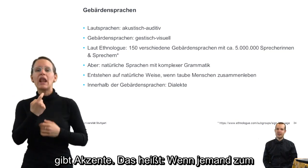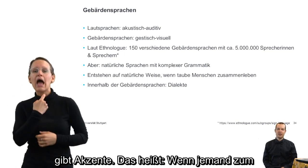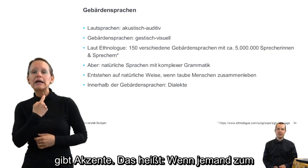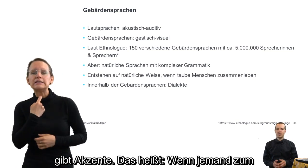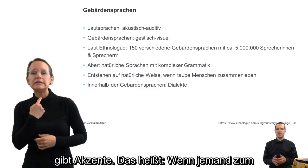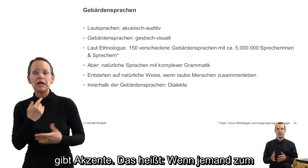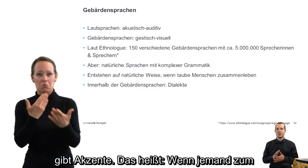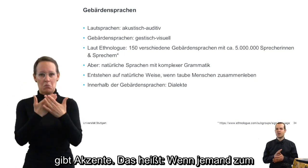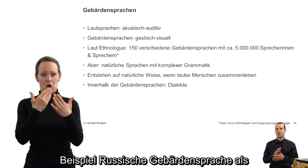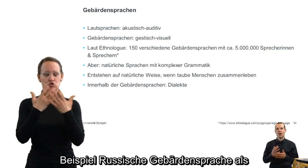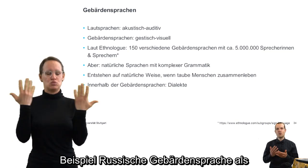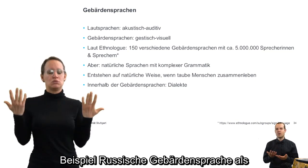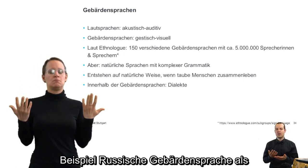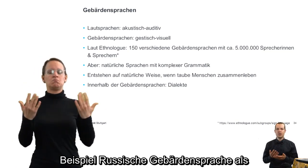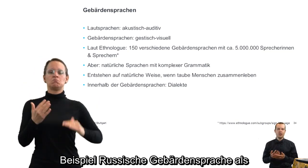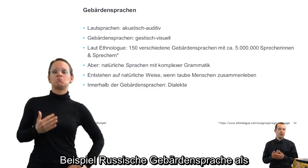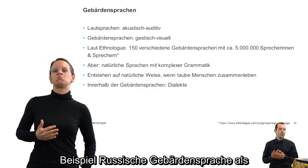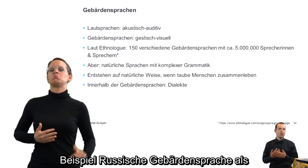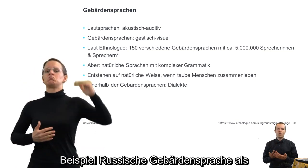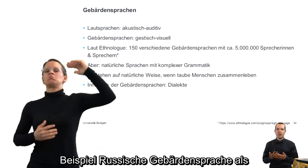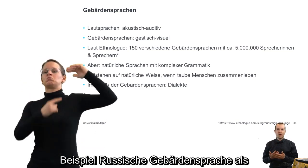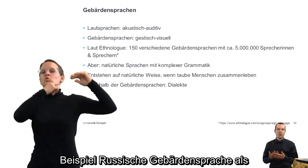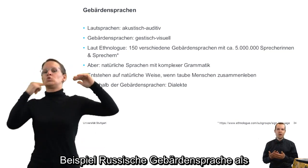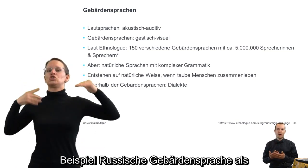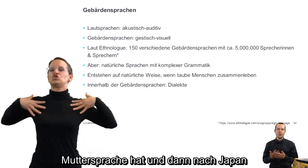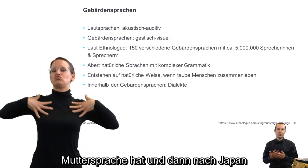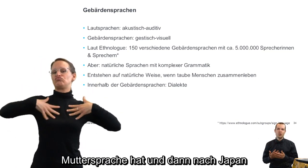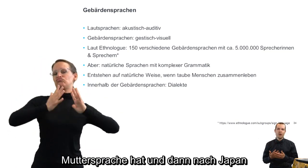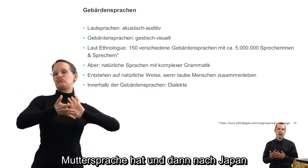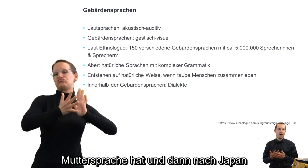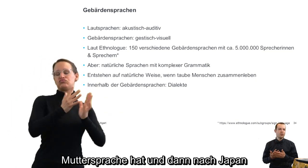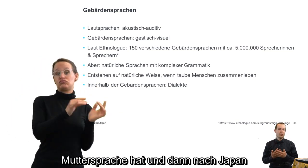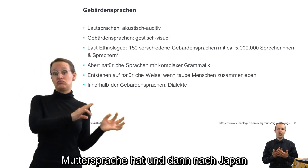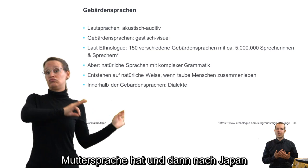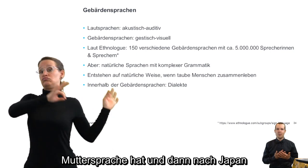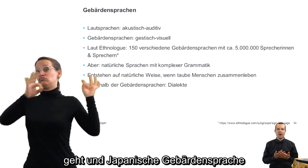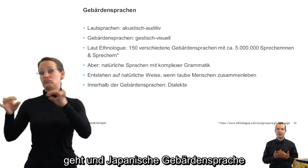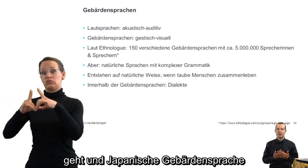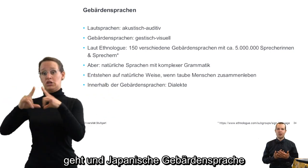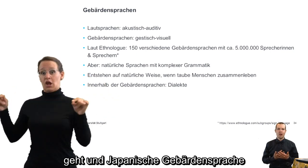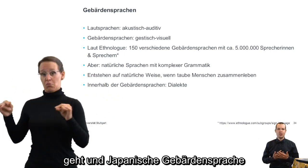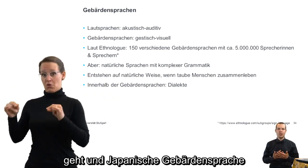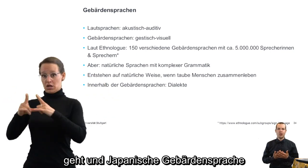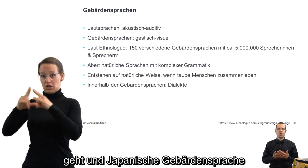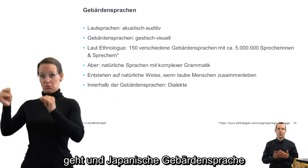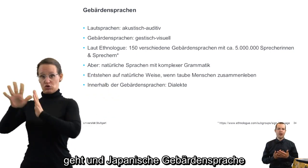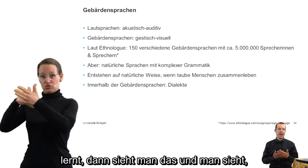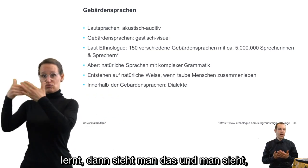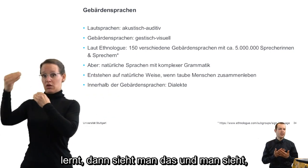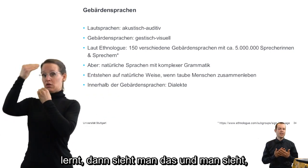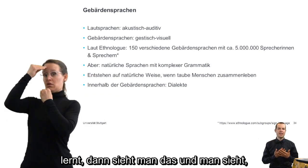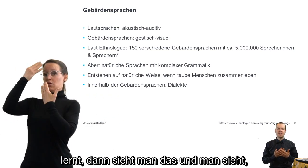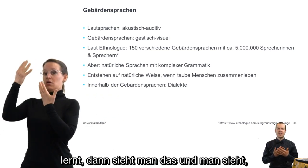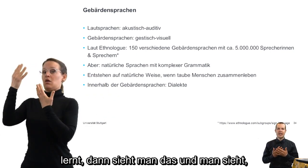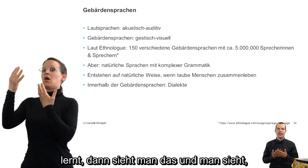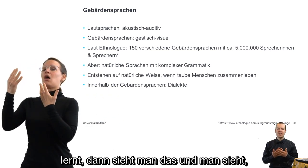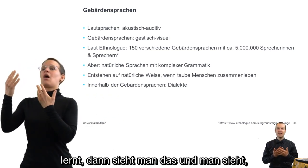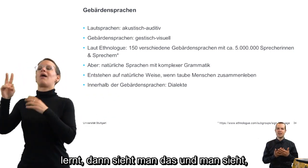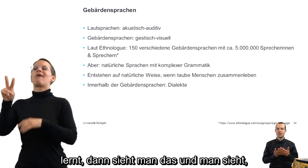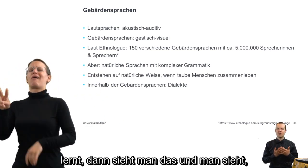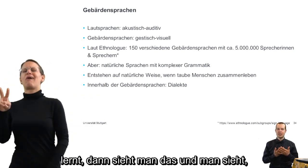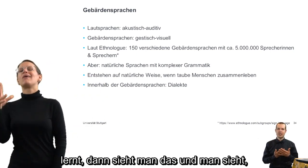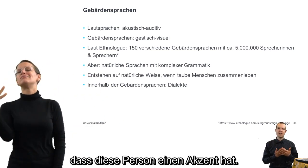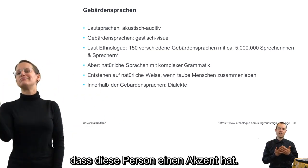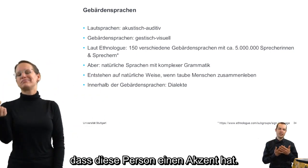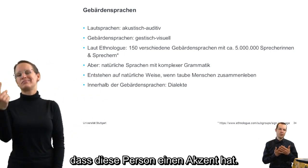gibt Akzente. Das heißt, wenn jemand zum Beispiel russische Gebärdensprache als Muttersprache hat und dann nach Japan geht und japanische Gebärdensprache lernt, dann sehen